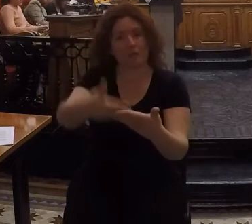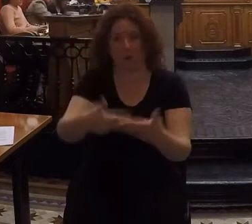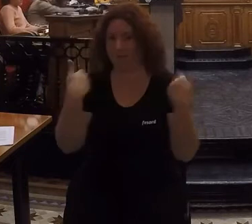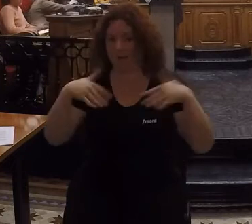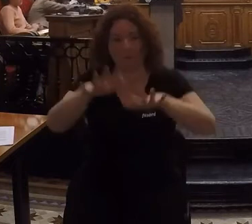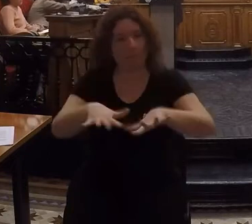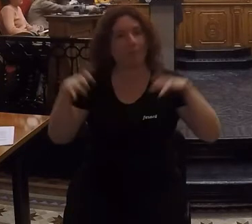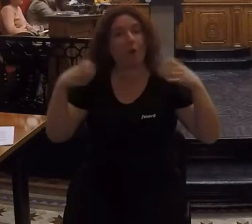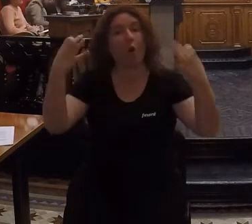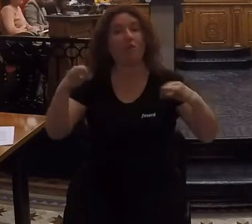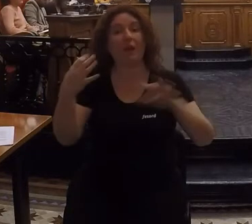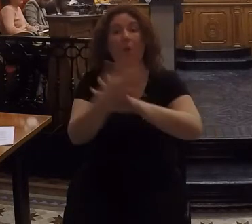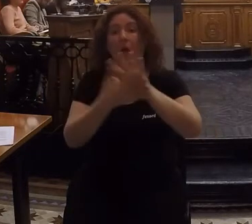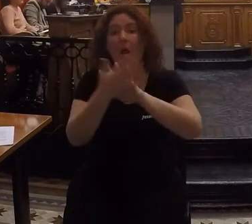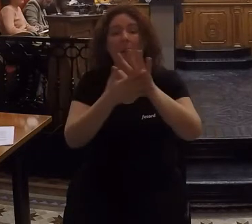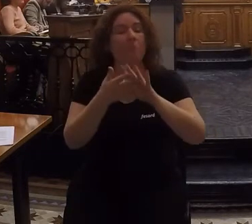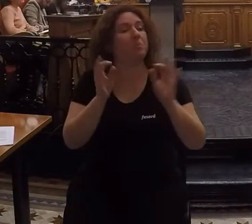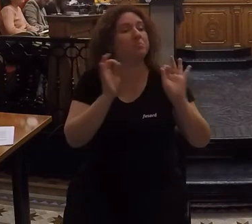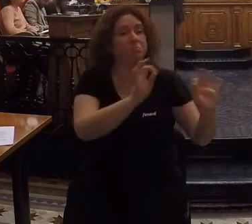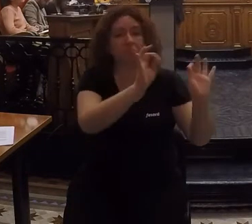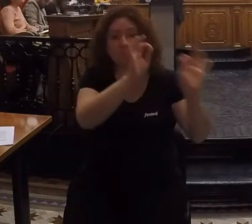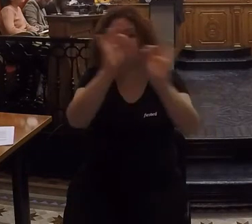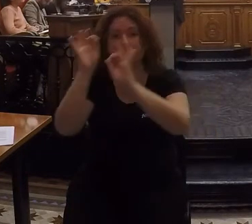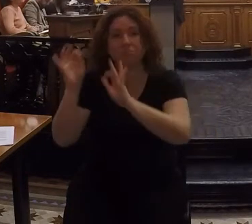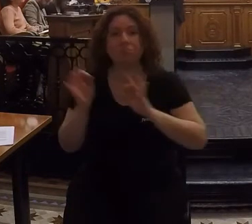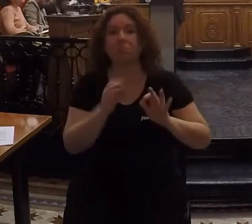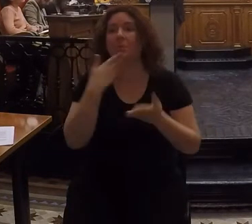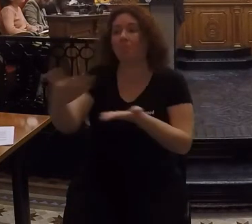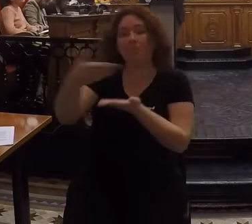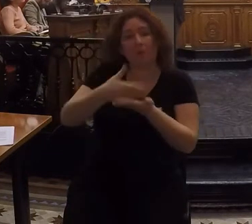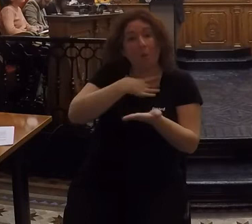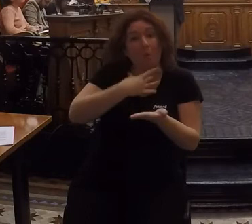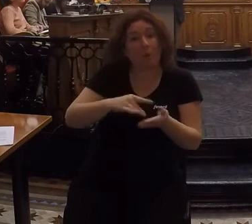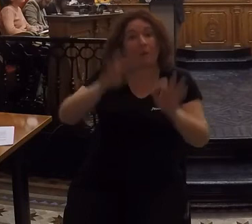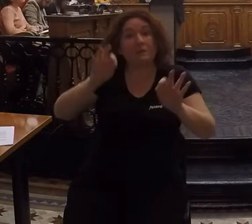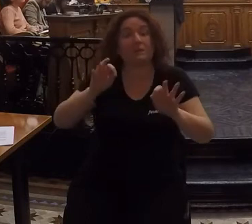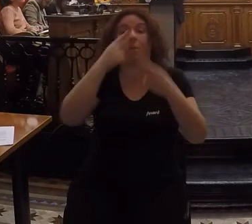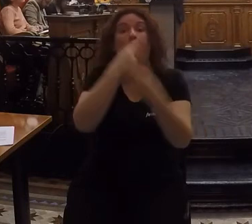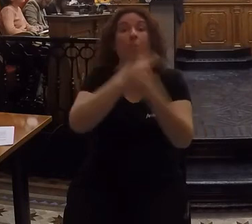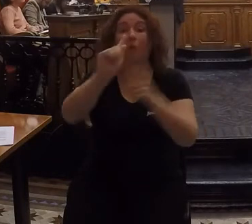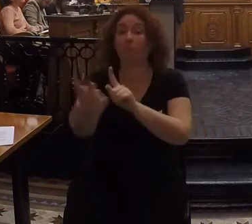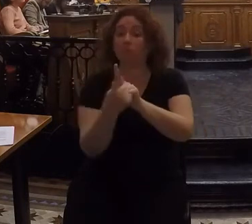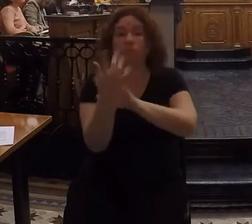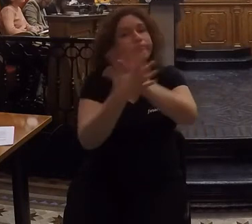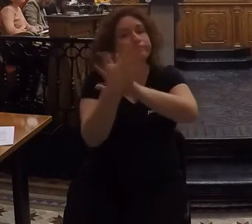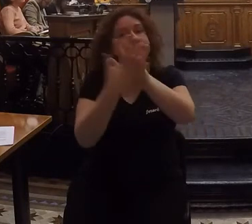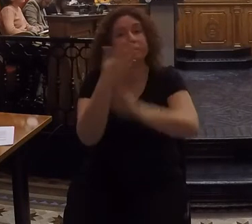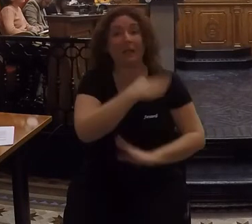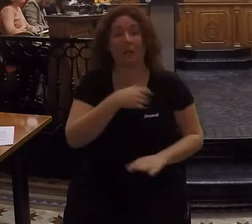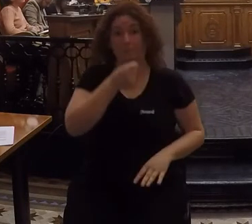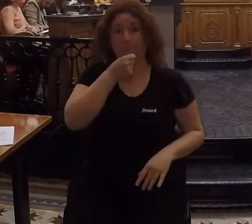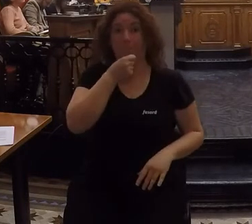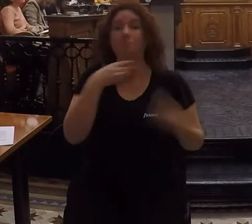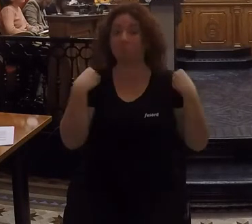ordinario conseguimos que todos los ilicitanos que lo solicitaran pudieran intervenir en este pleno. Y lo hemos ido demostrando en estos